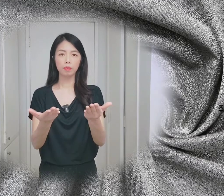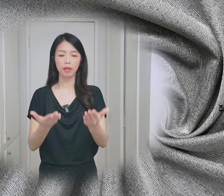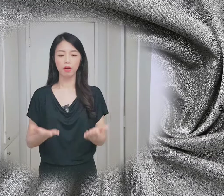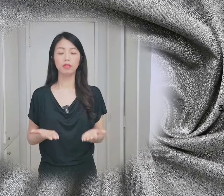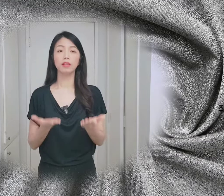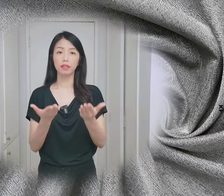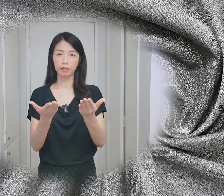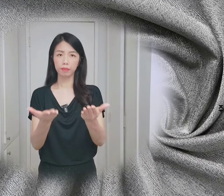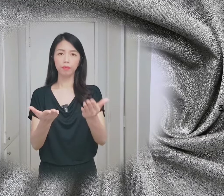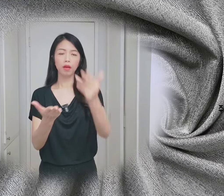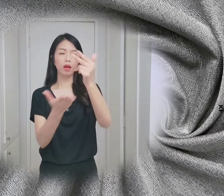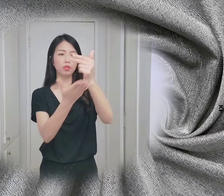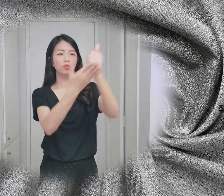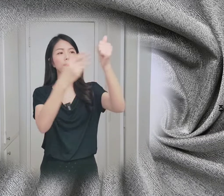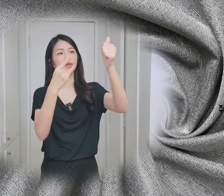내밀어 주시면 돼요. 드리는.